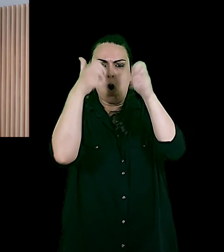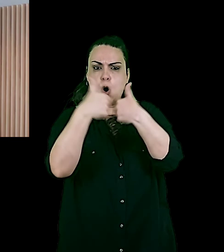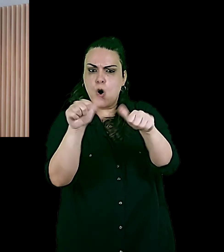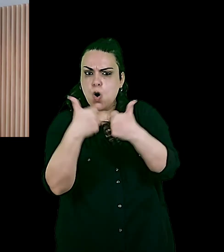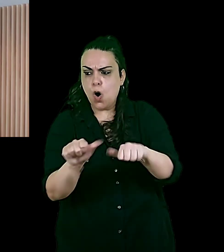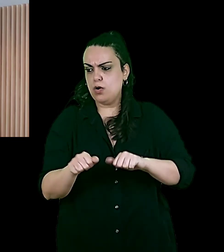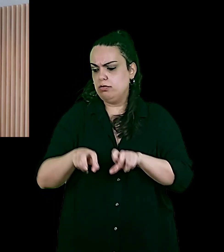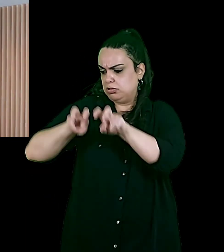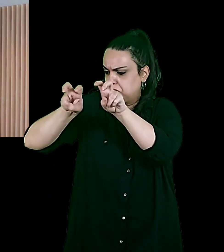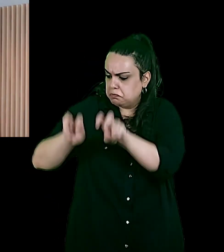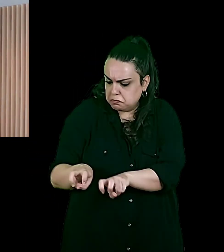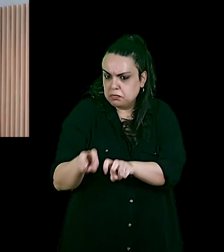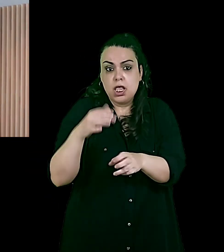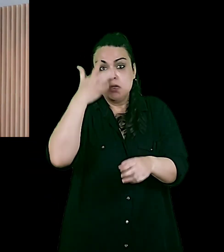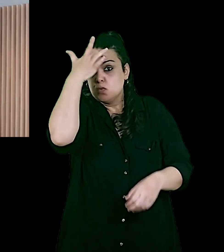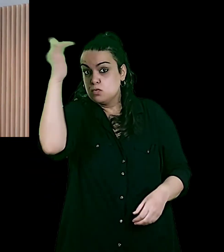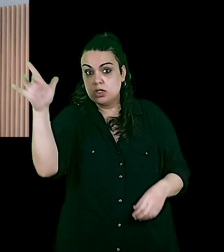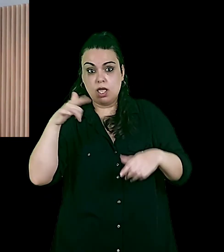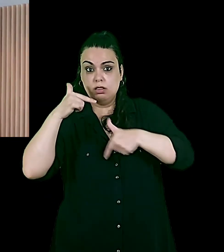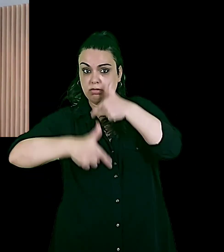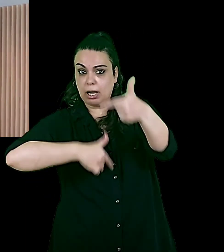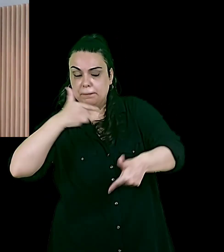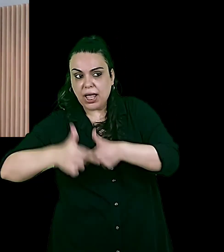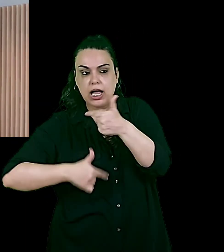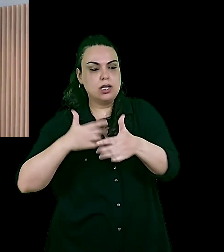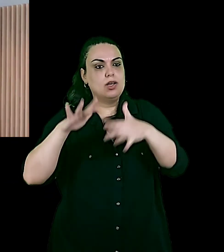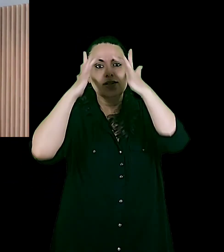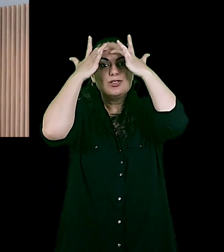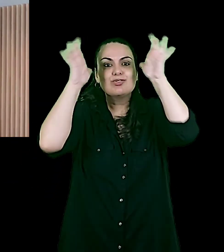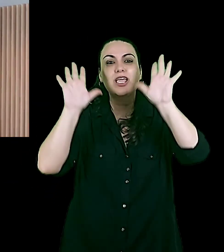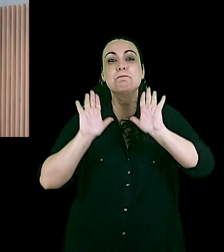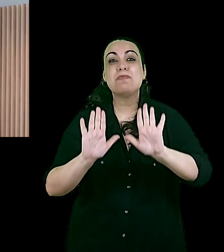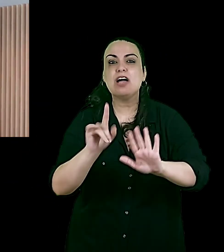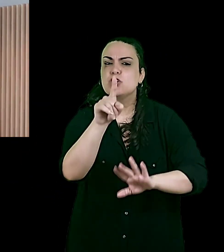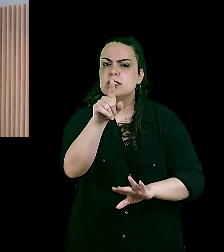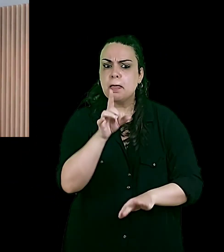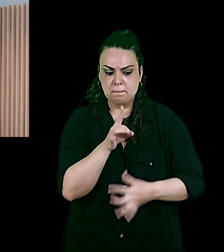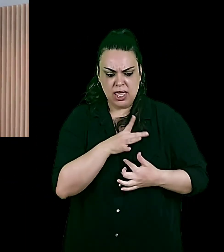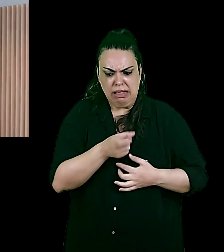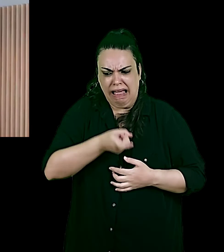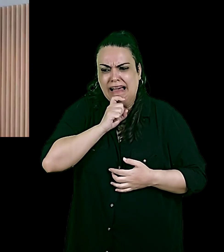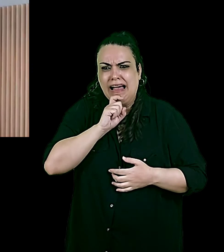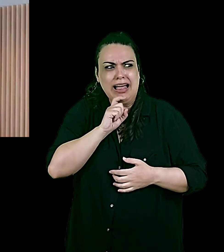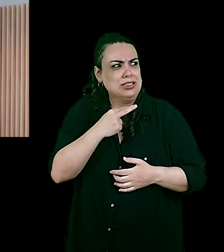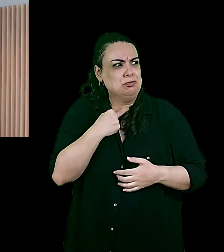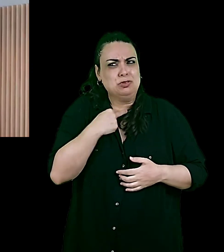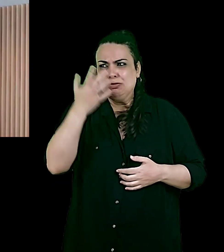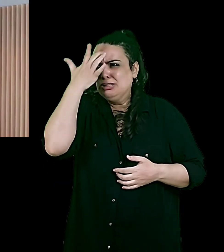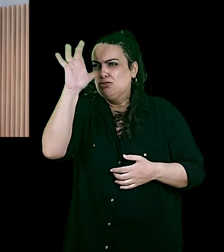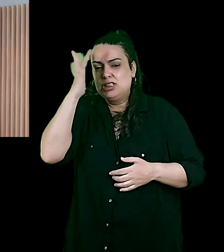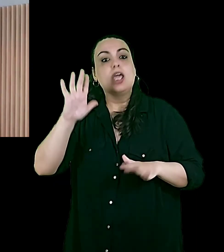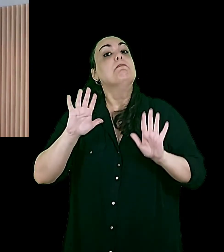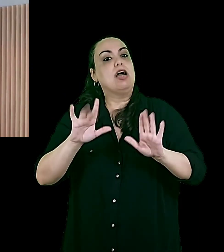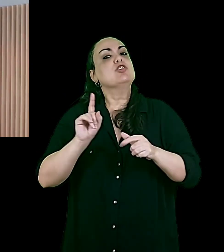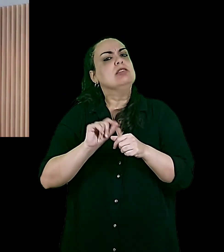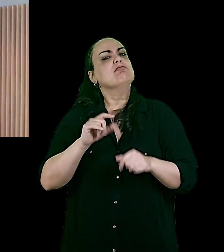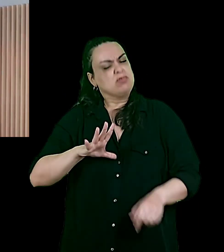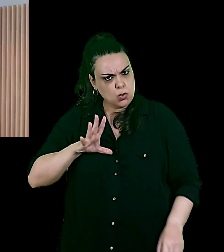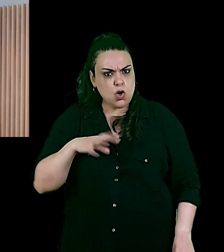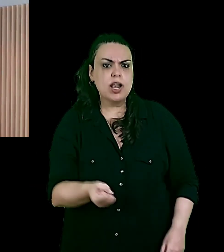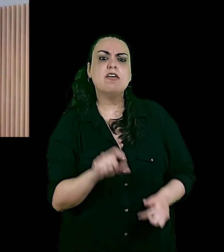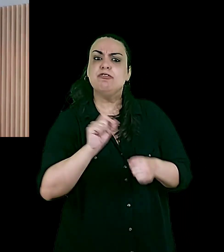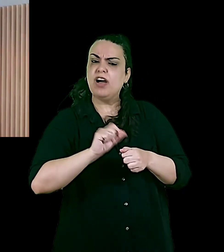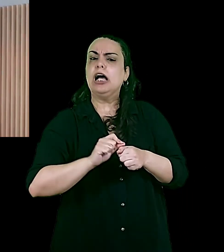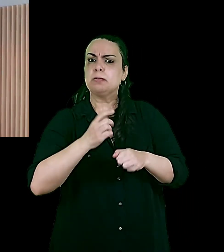do ônibus, no ônibus que eu pego, eu não sei se vai ser no meu local de trabalho. Você precisa ir com medo mesmo. E hoje vai esbarrar numa